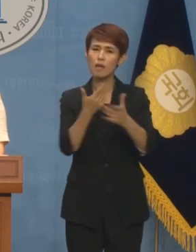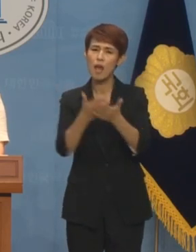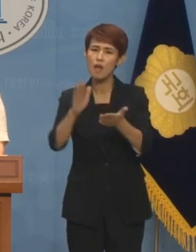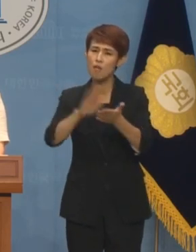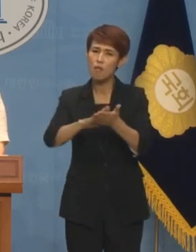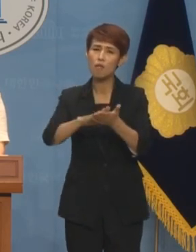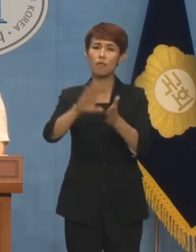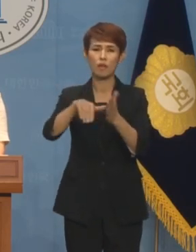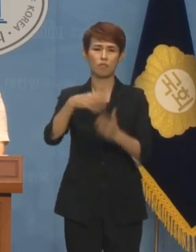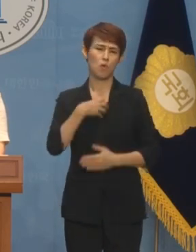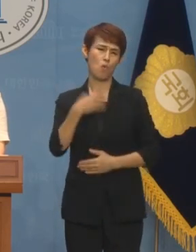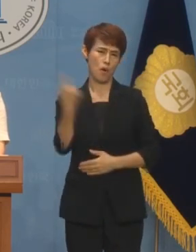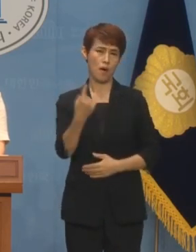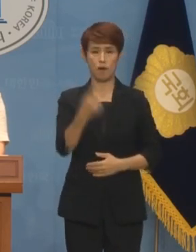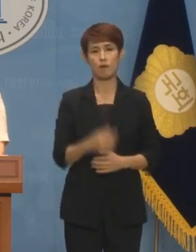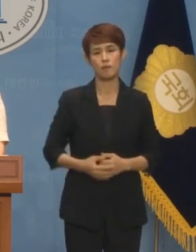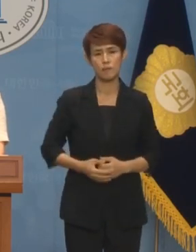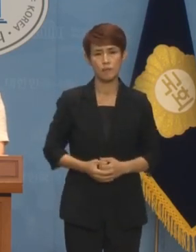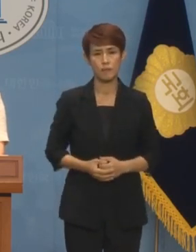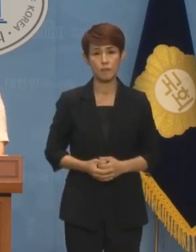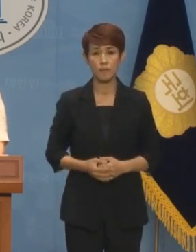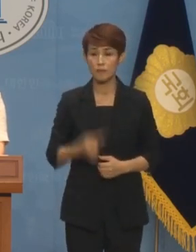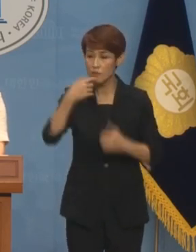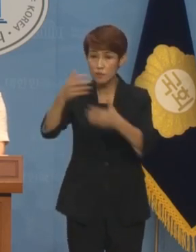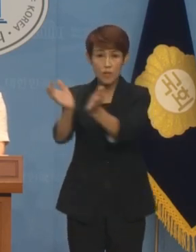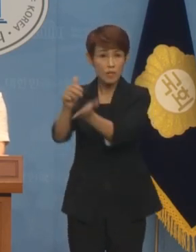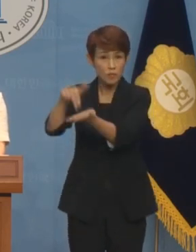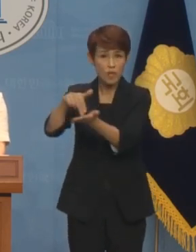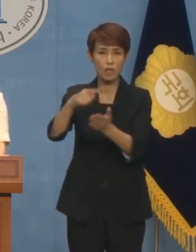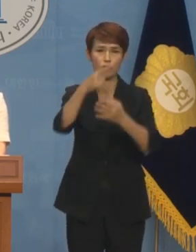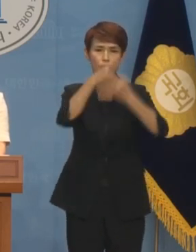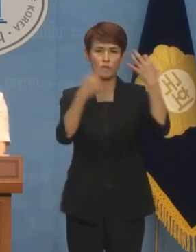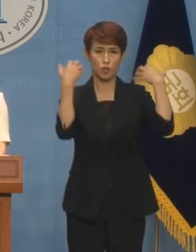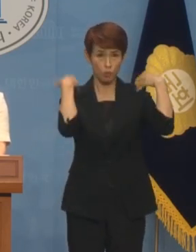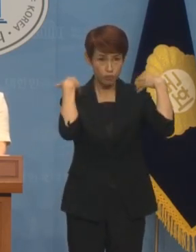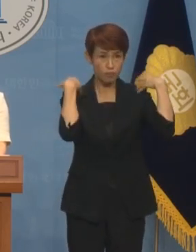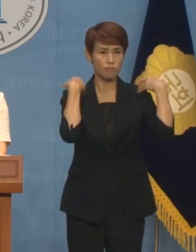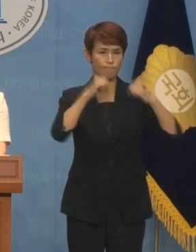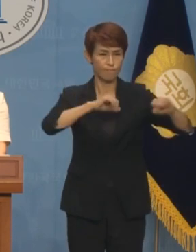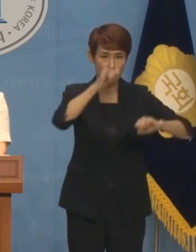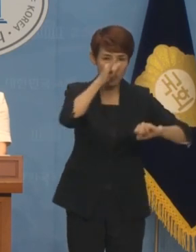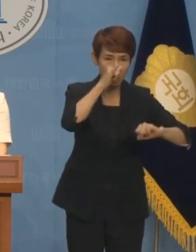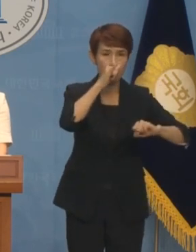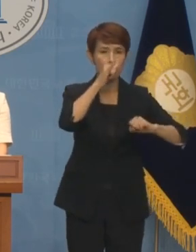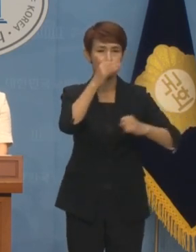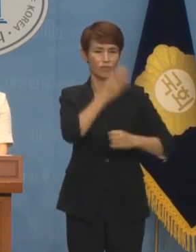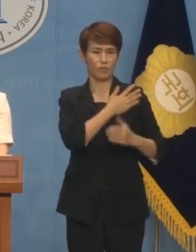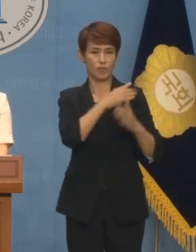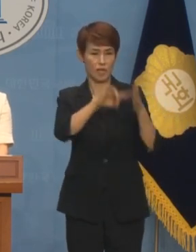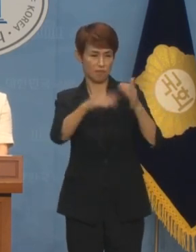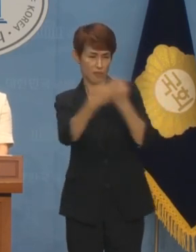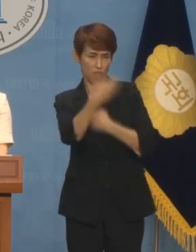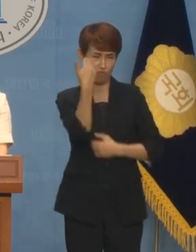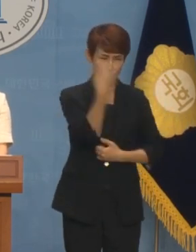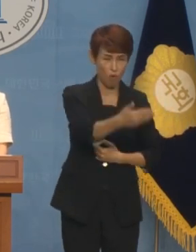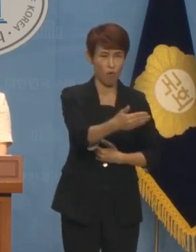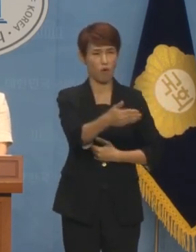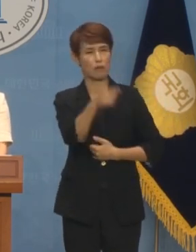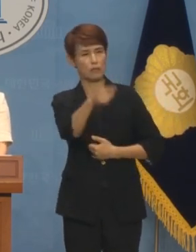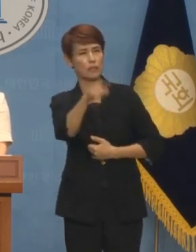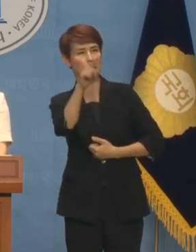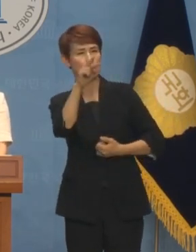것입니다. 그렇기에 민주당은 윤석열 정부의 부자 감세와 재정수지 적자를 비판해왔던